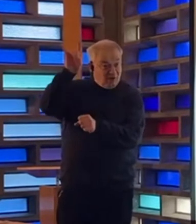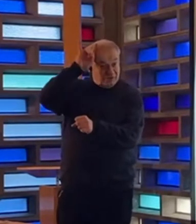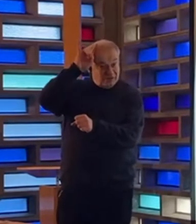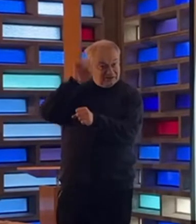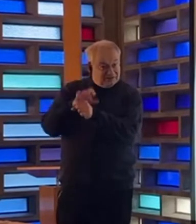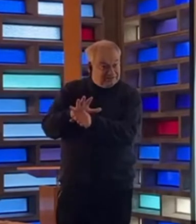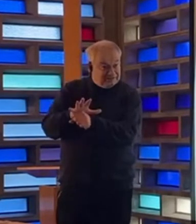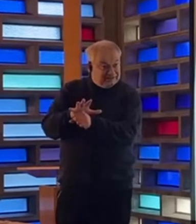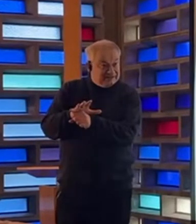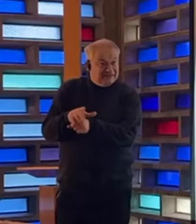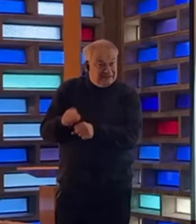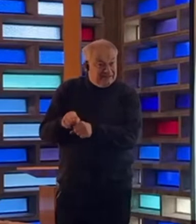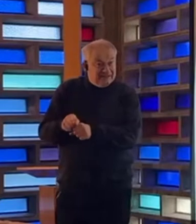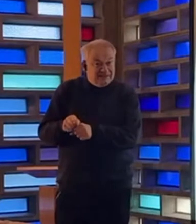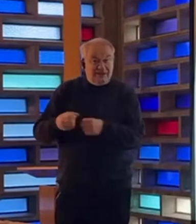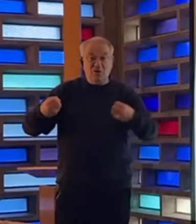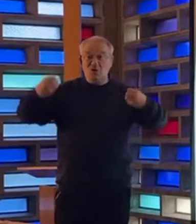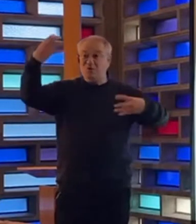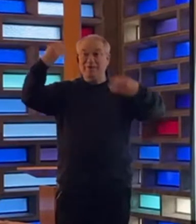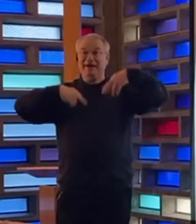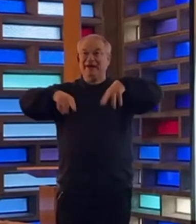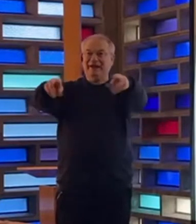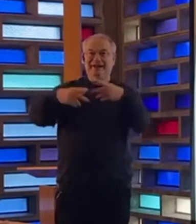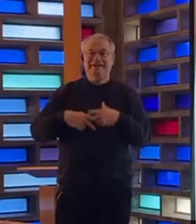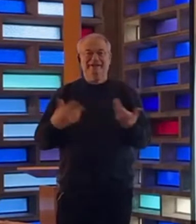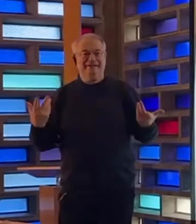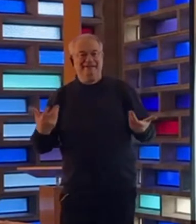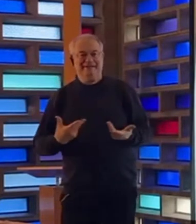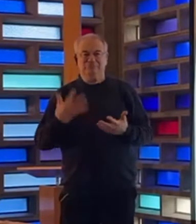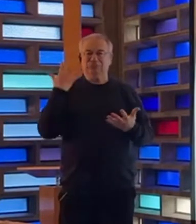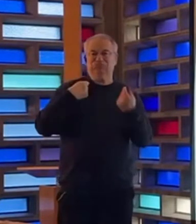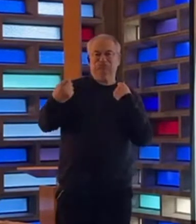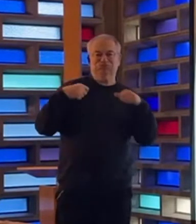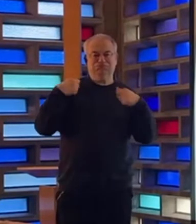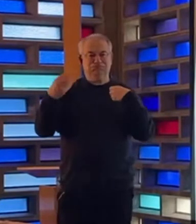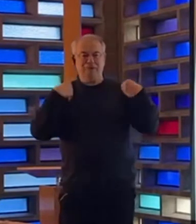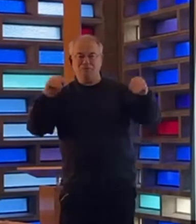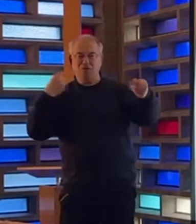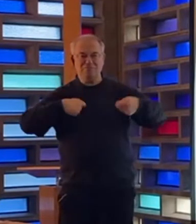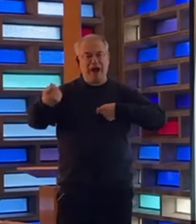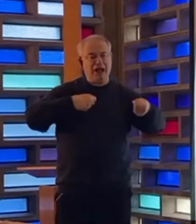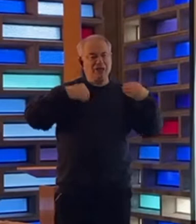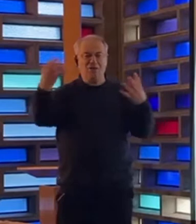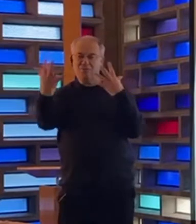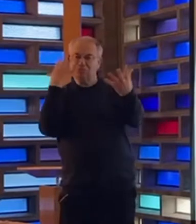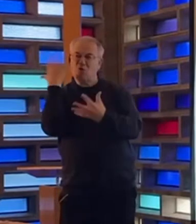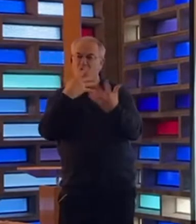les lumières dans nos rues, les articles colorés en vente dans les magasins essayent